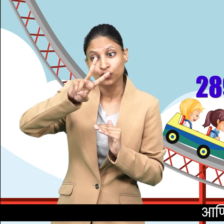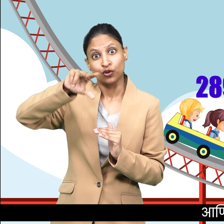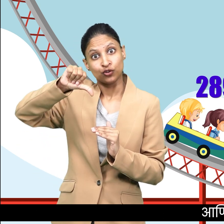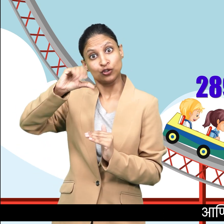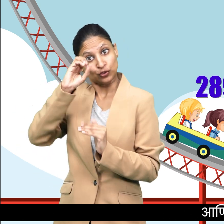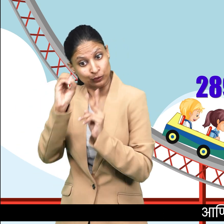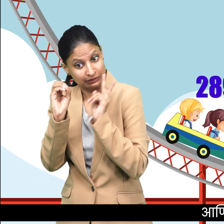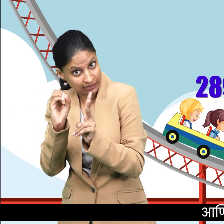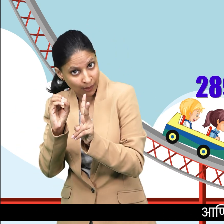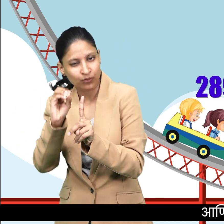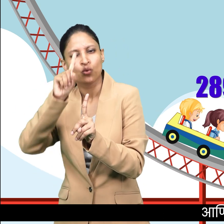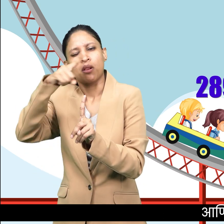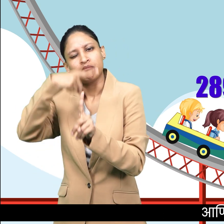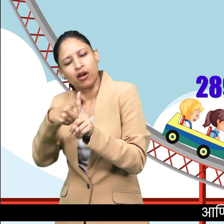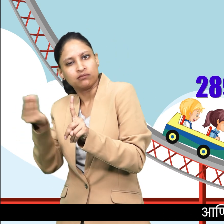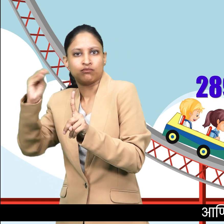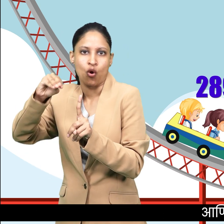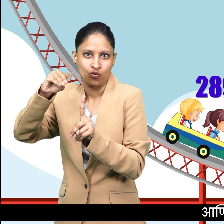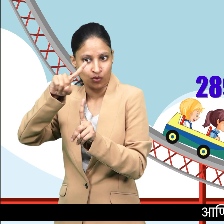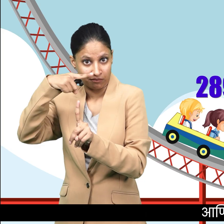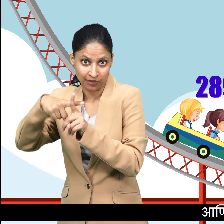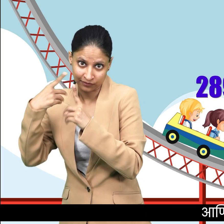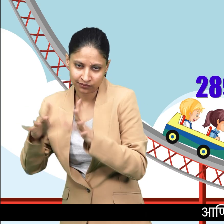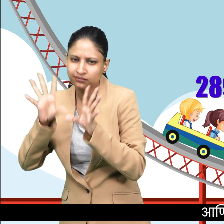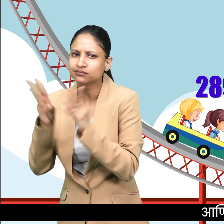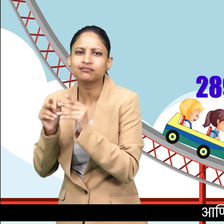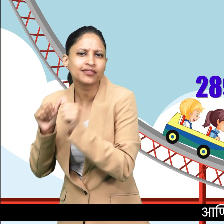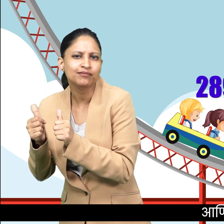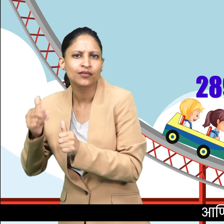आणि 290 अधिक 1 बरोबर 291.